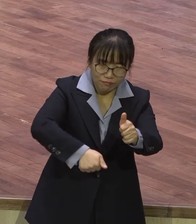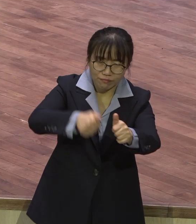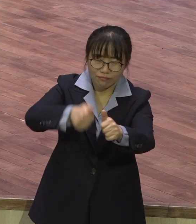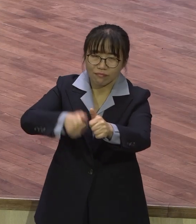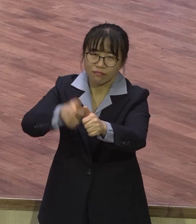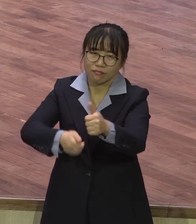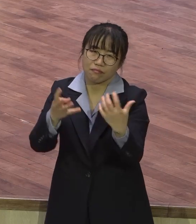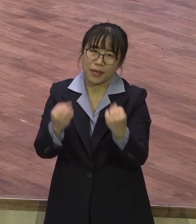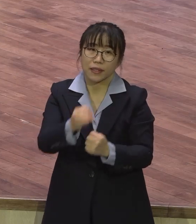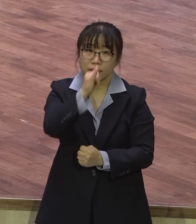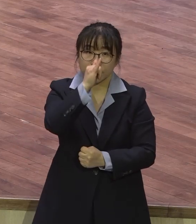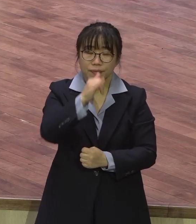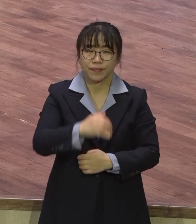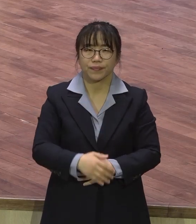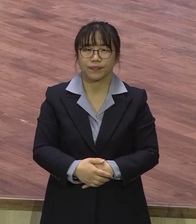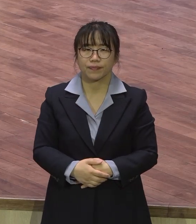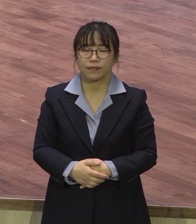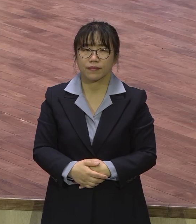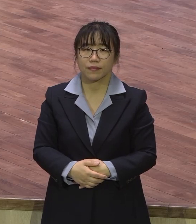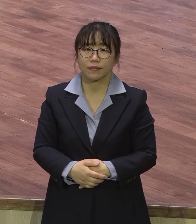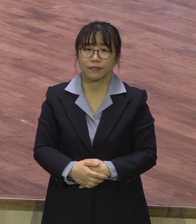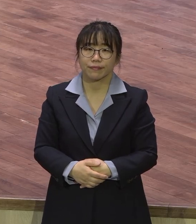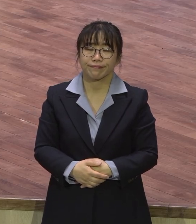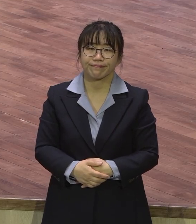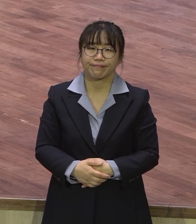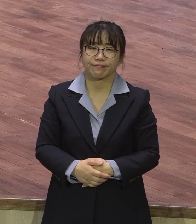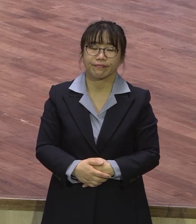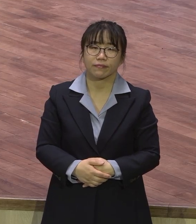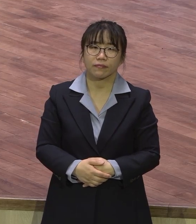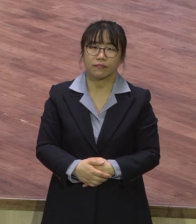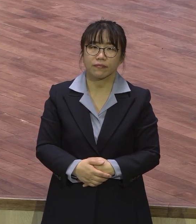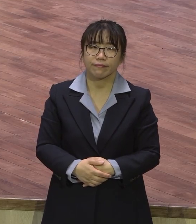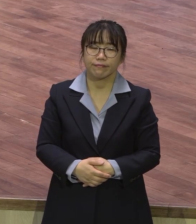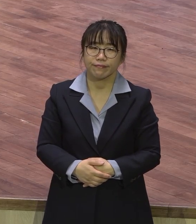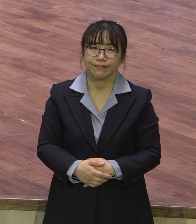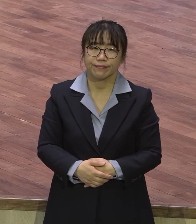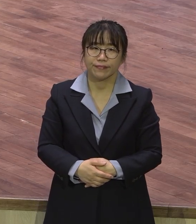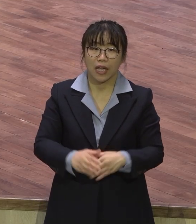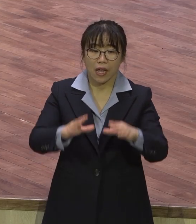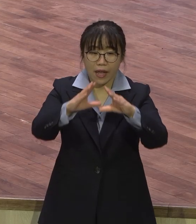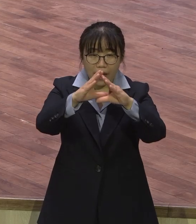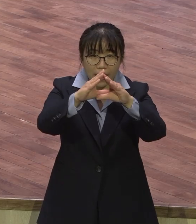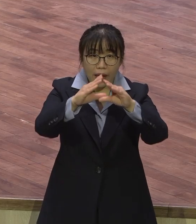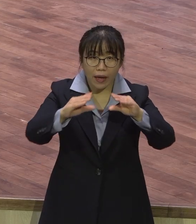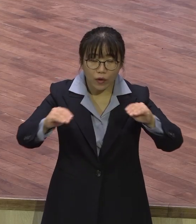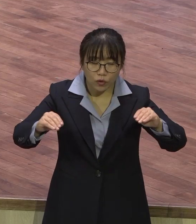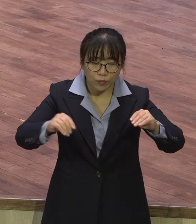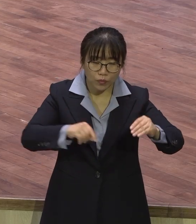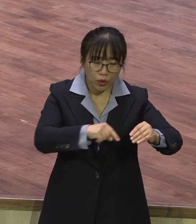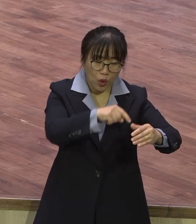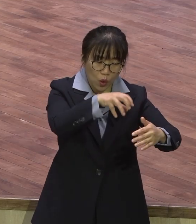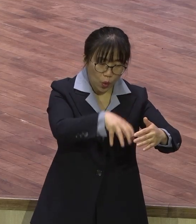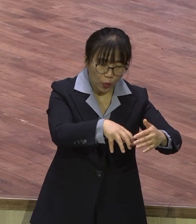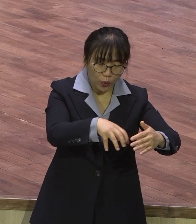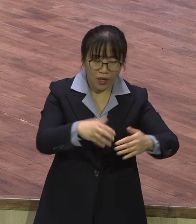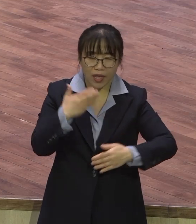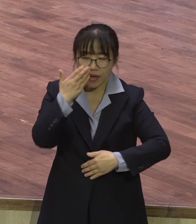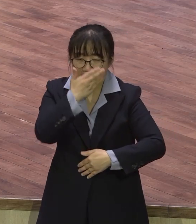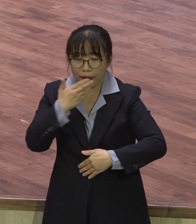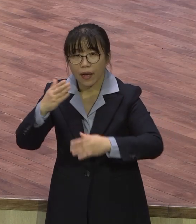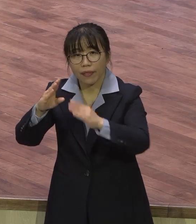그래서 이 이 이 이 가난한 땅에도 우상이 만년에 있어